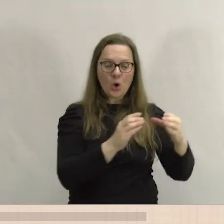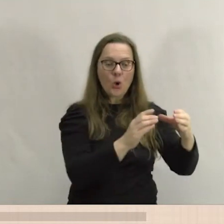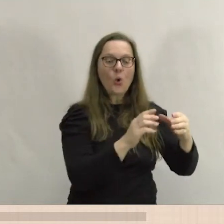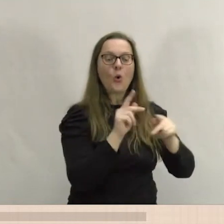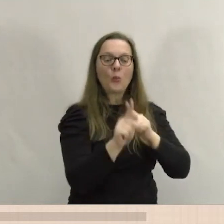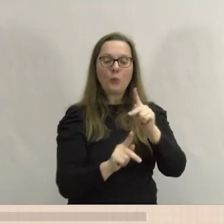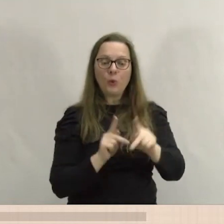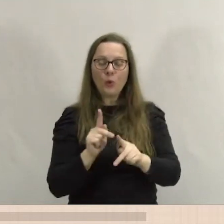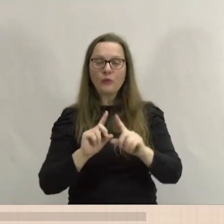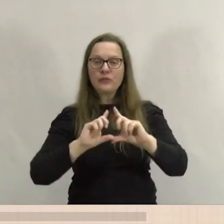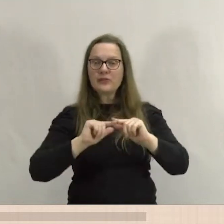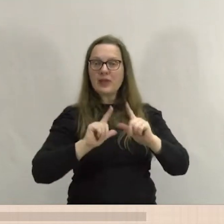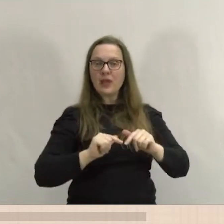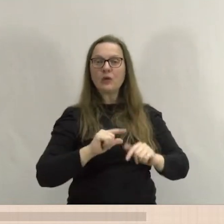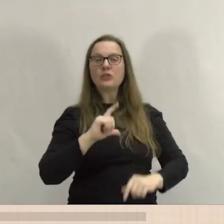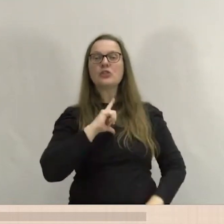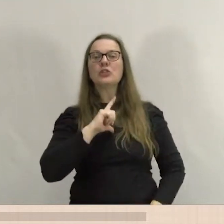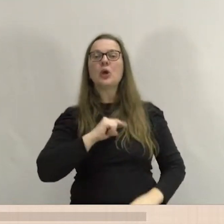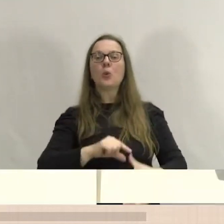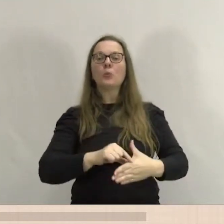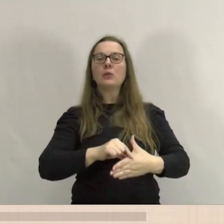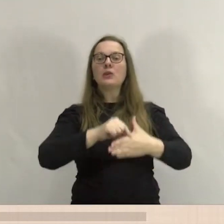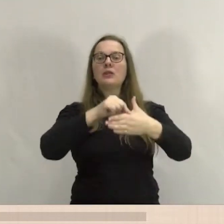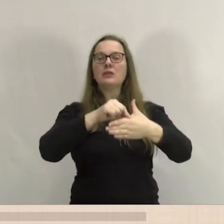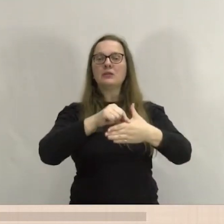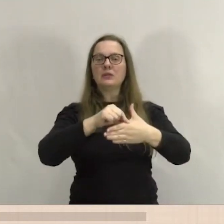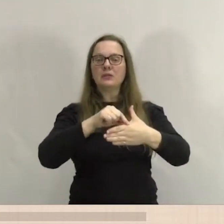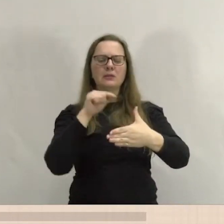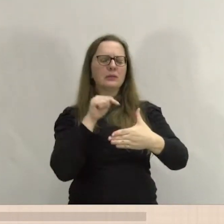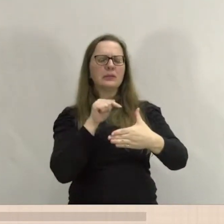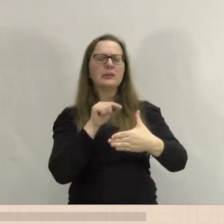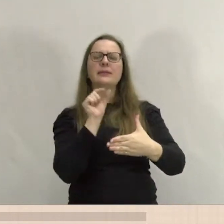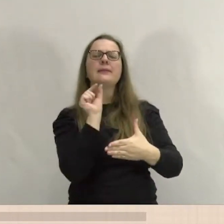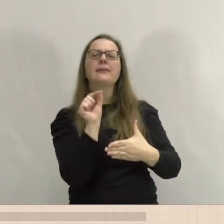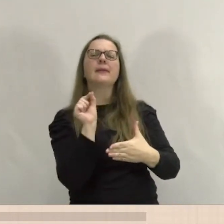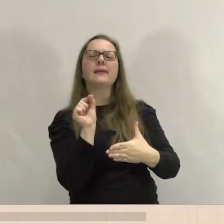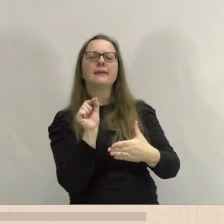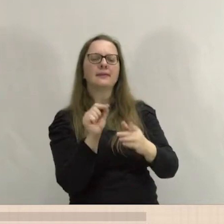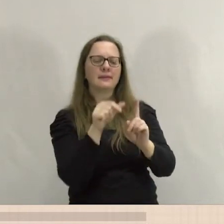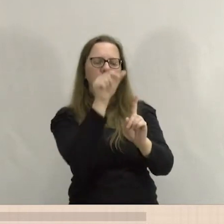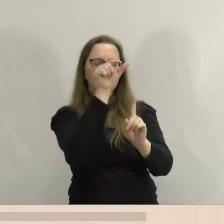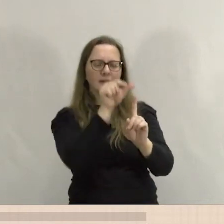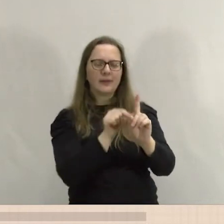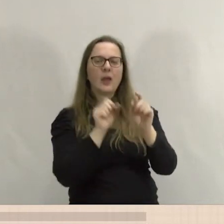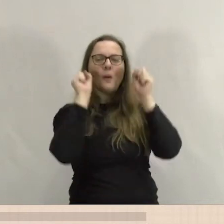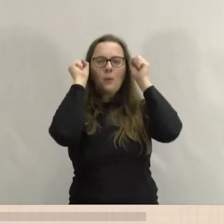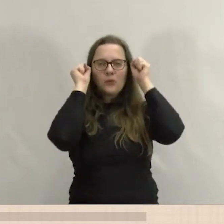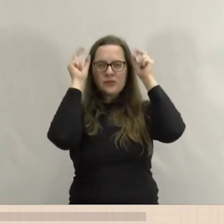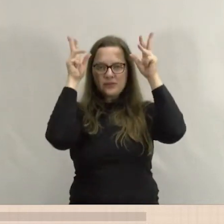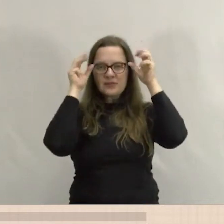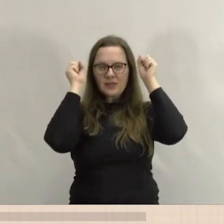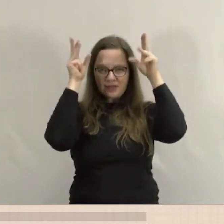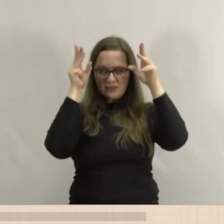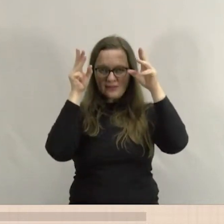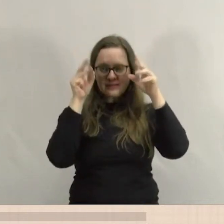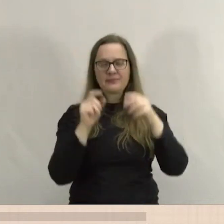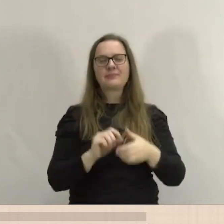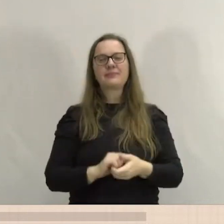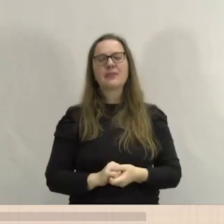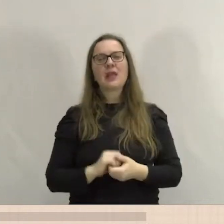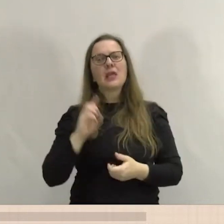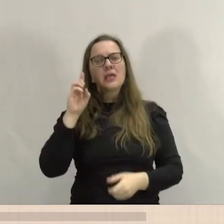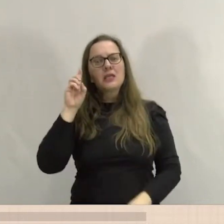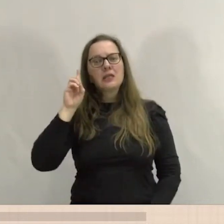deserto. Você pode se arriscar a fazer isso. Você pode dizer, não, a nossa igreja não vai seguir mais essa direção não. Nós